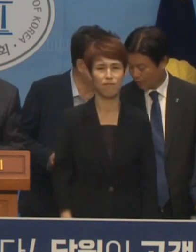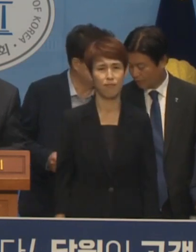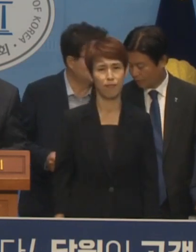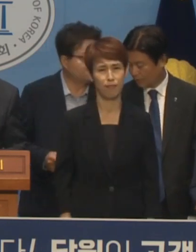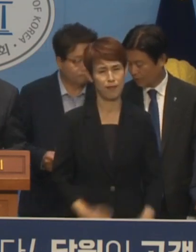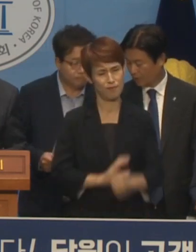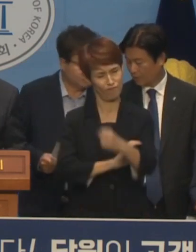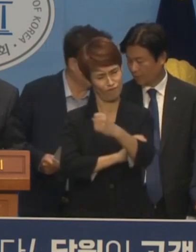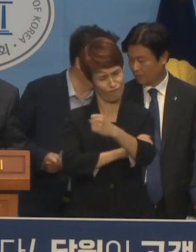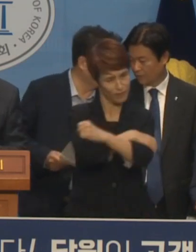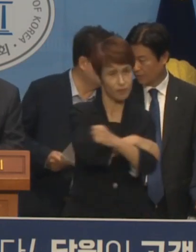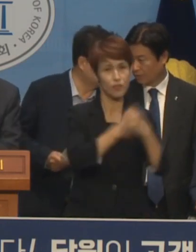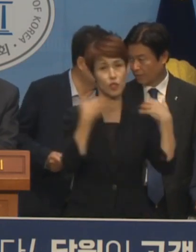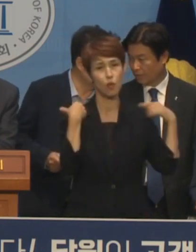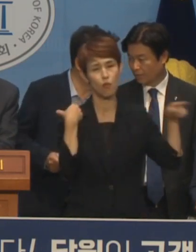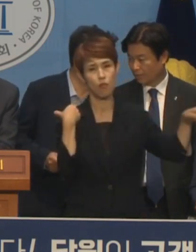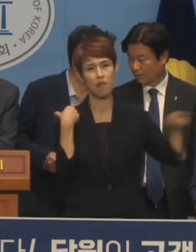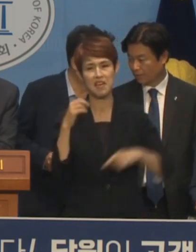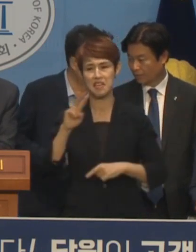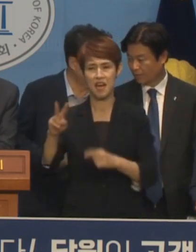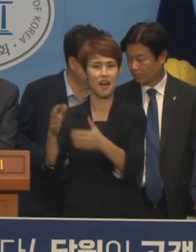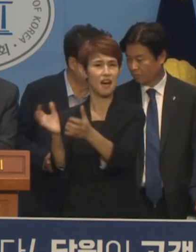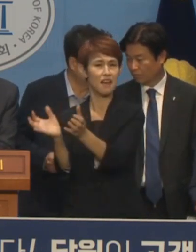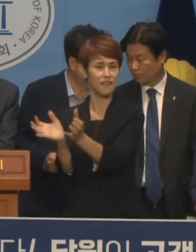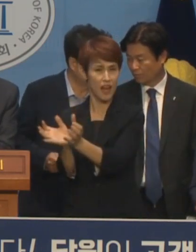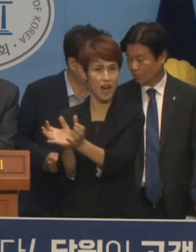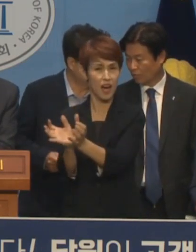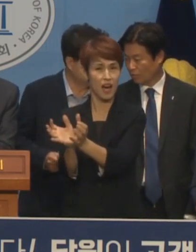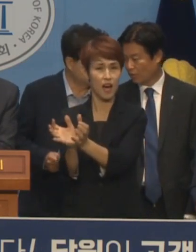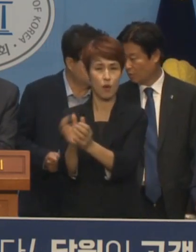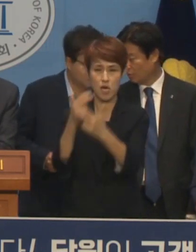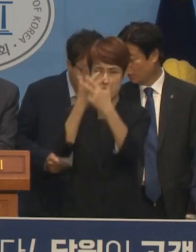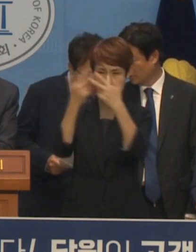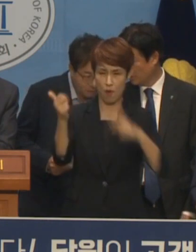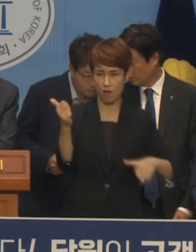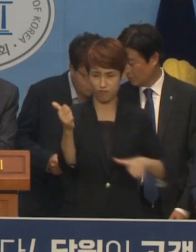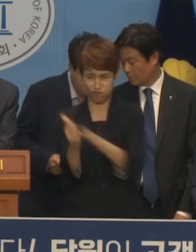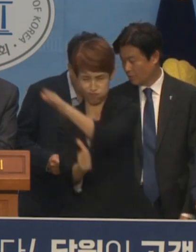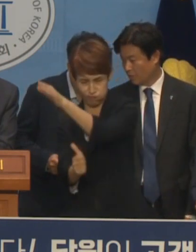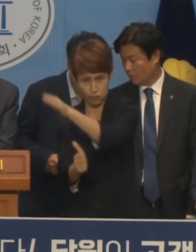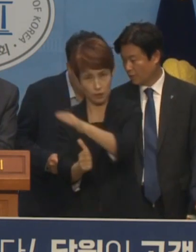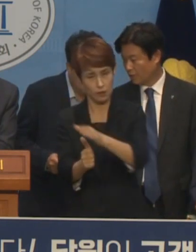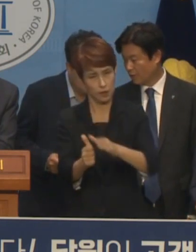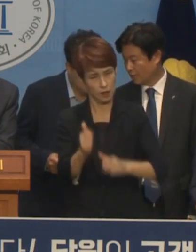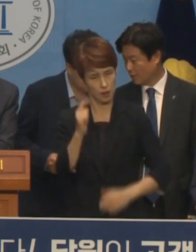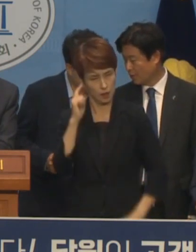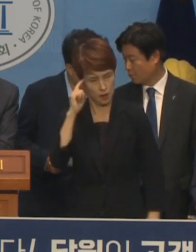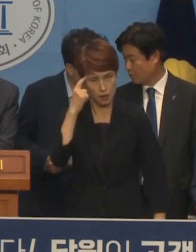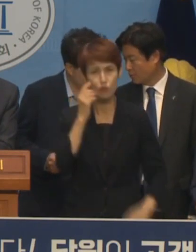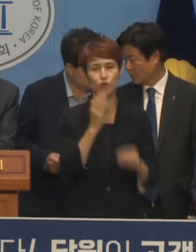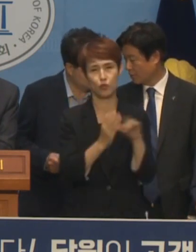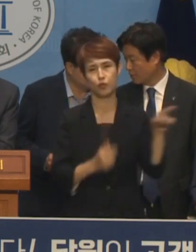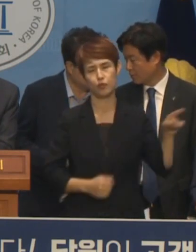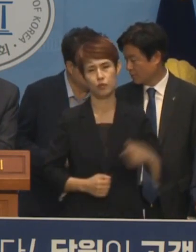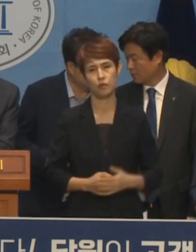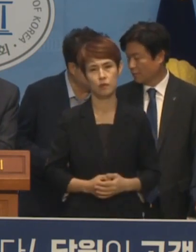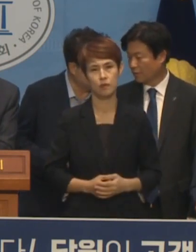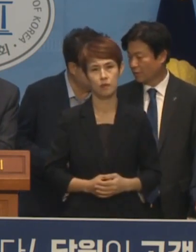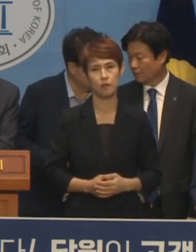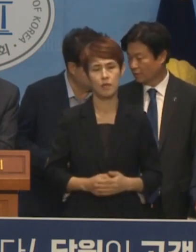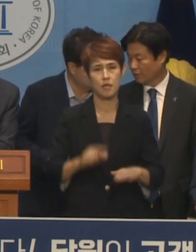무도안정권은 어떻게든 야당과 이재명 대표 죽이기에 여념이 없습니다. 같은